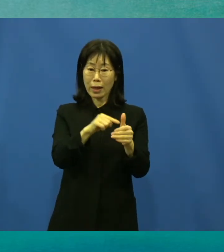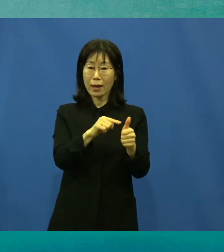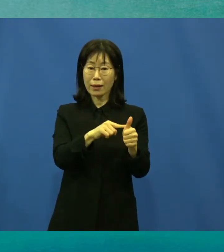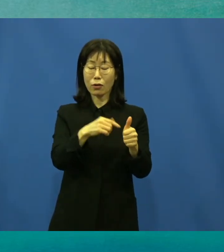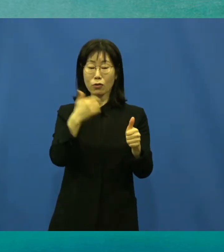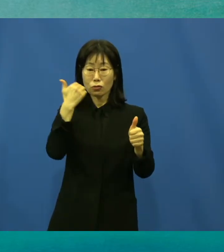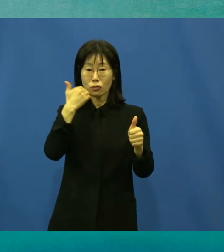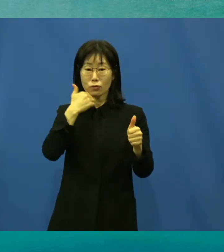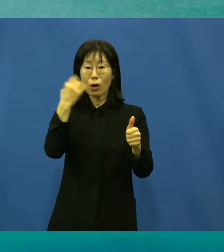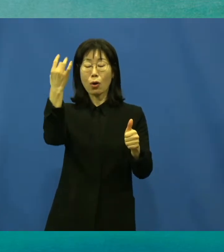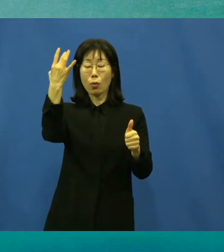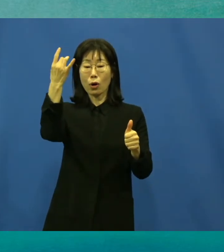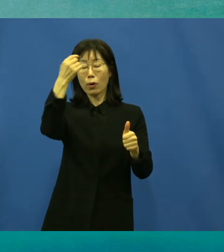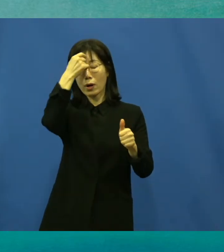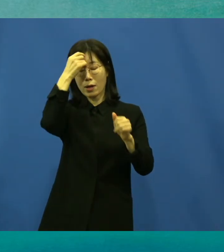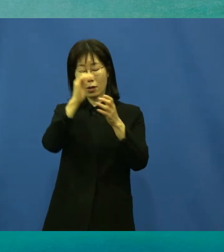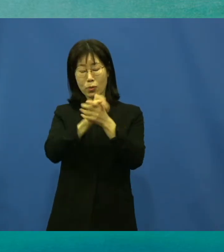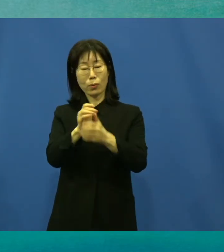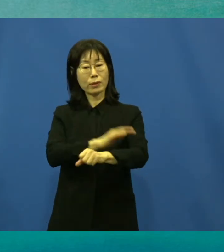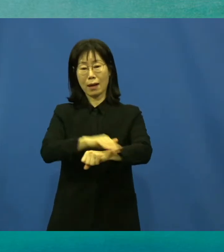기도를 잊어버렸습니다.